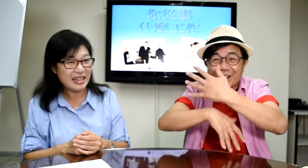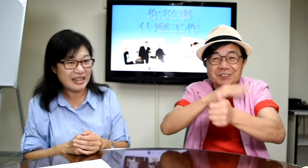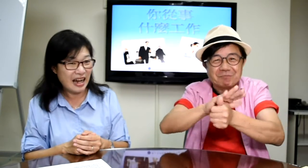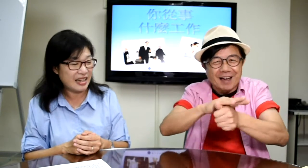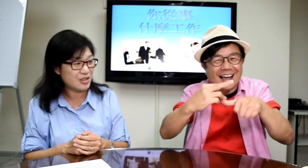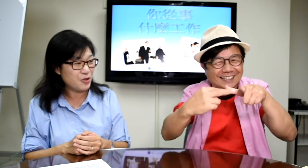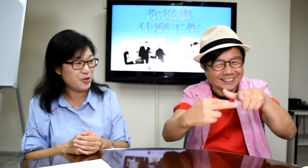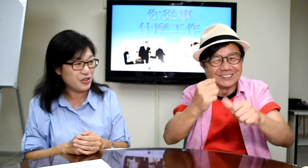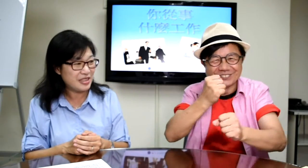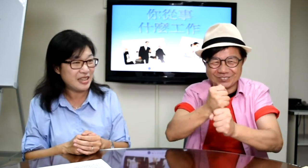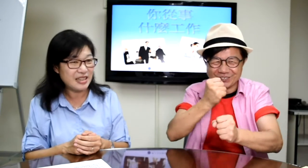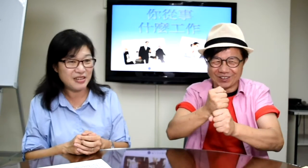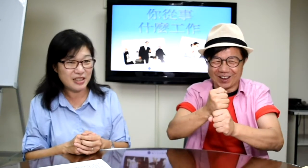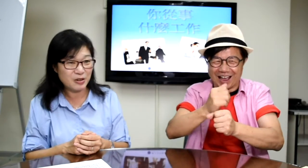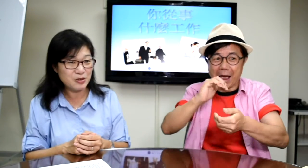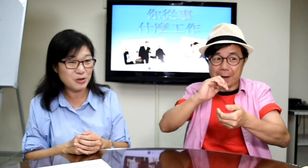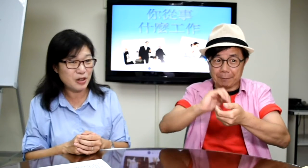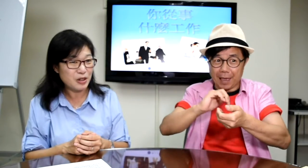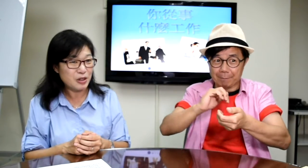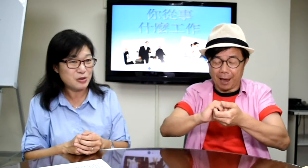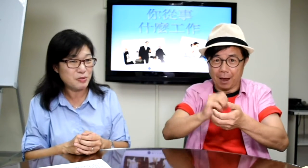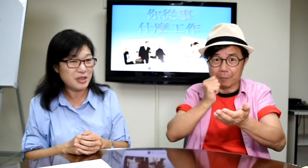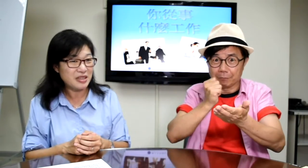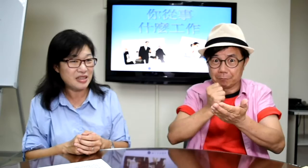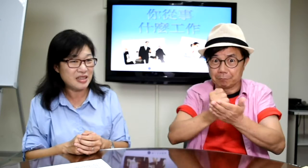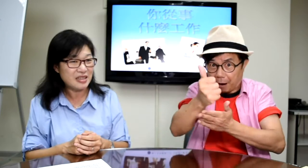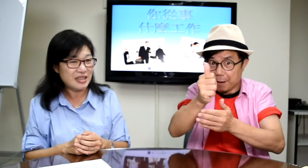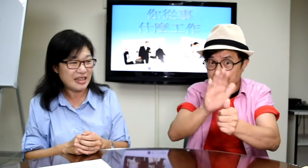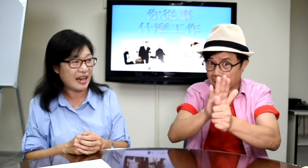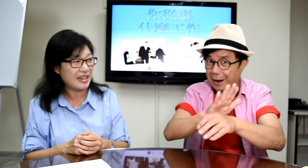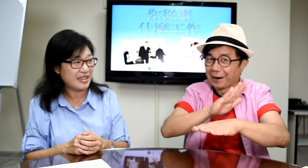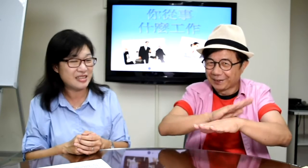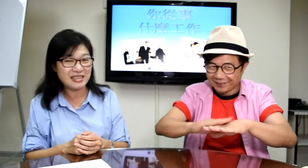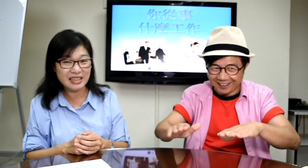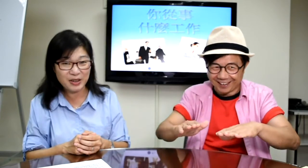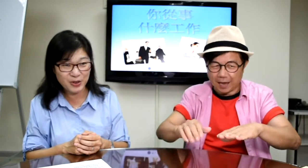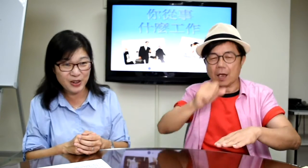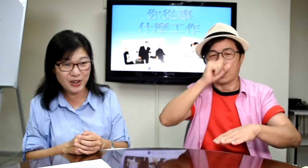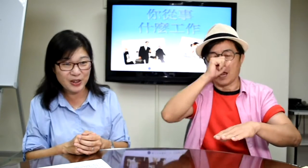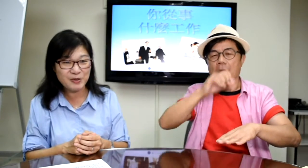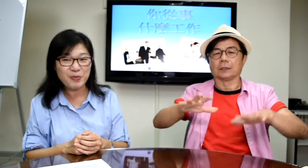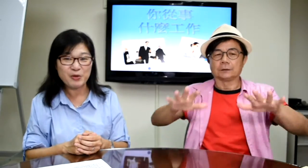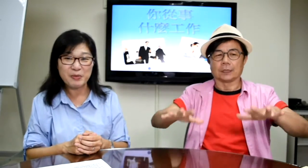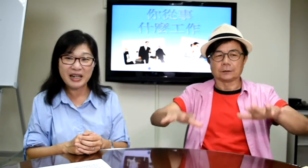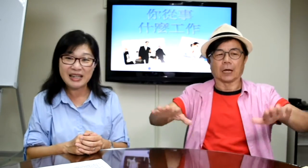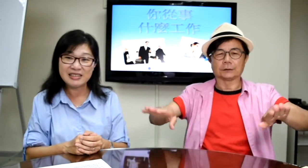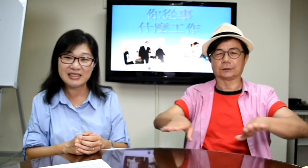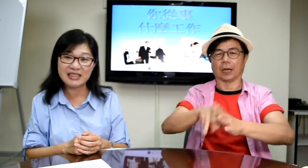打手语介绍你的工作，说不定呢打开你的事业运哦。我们开始今天